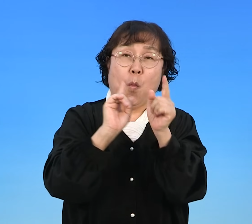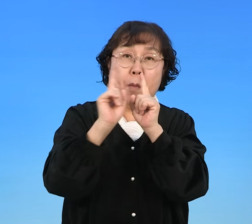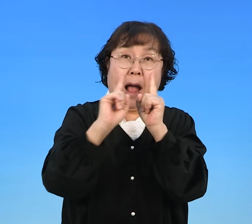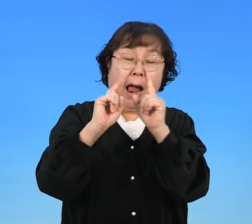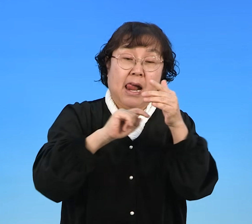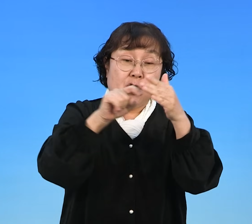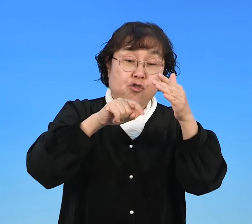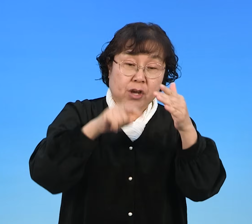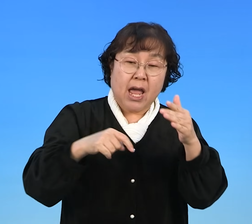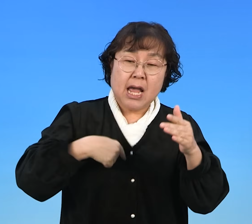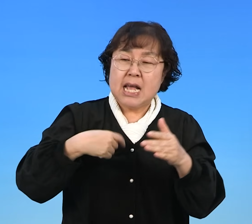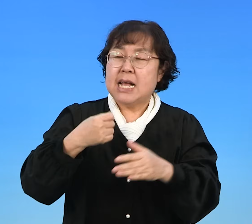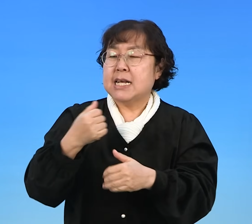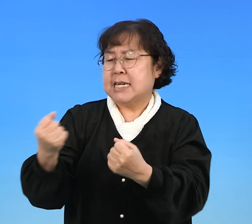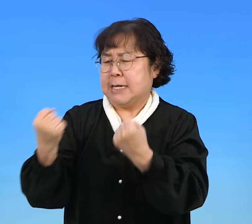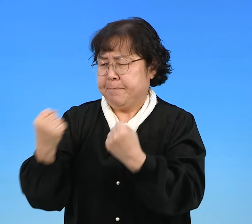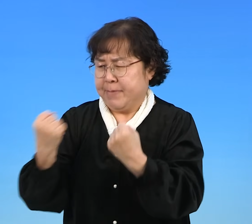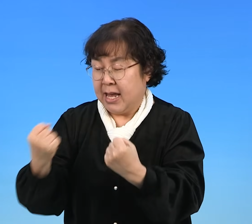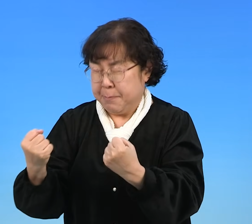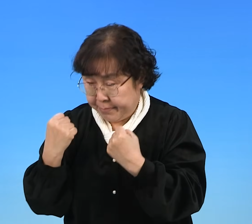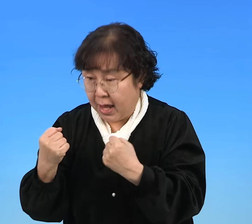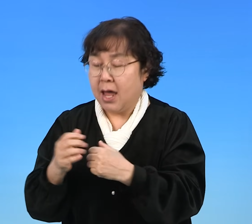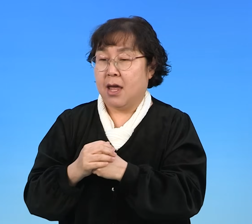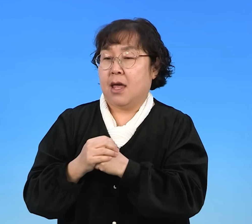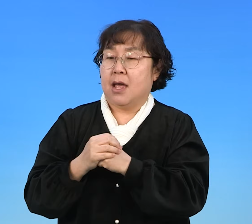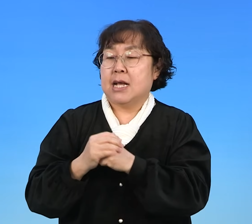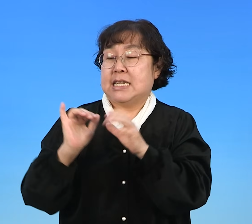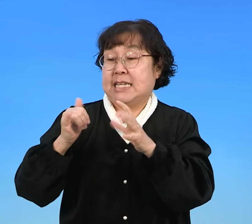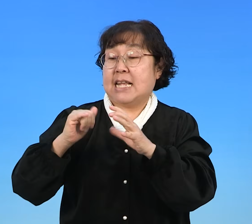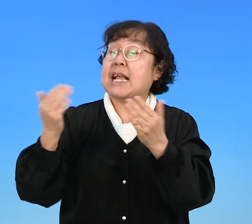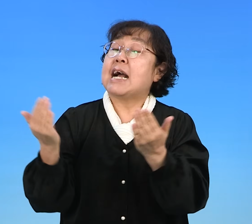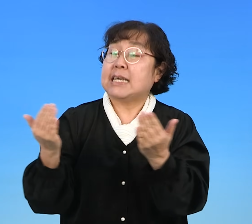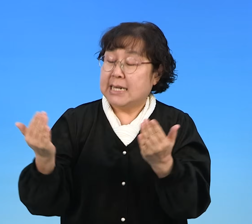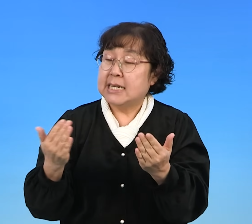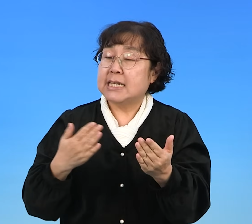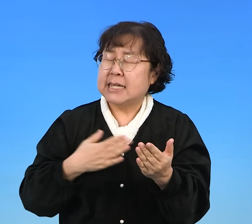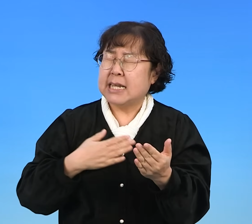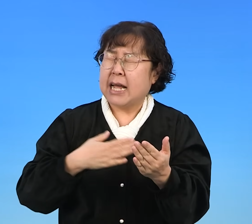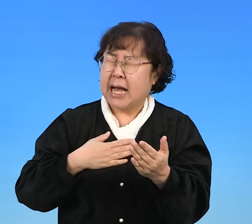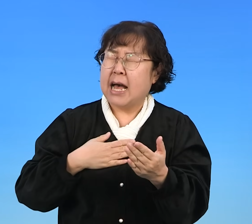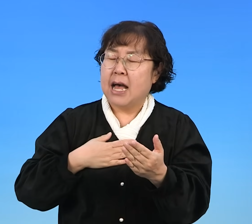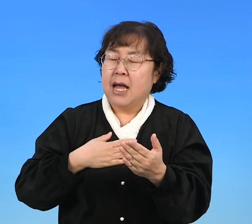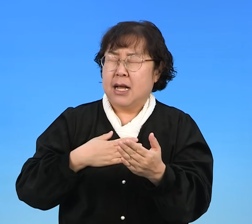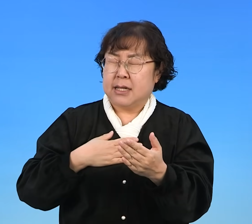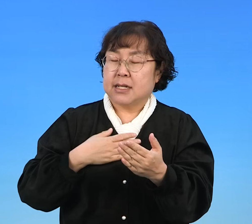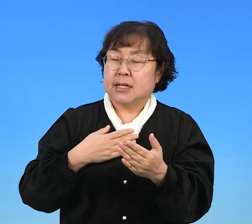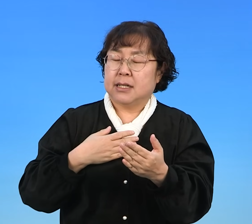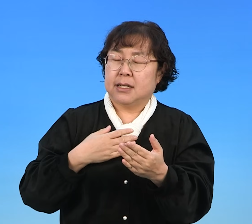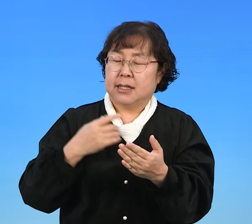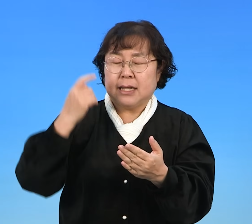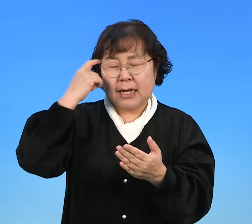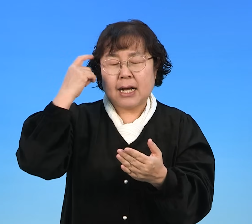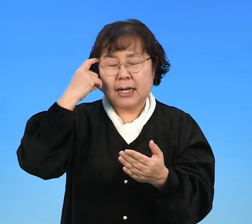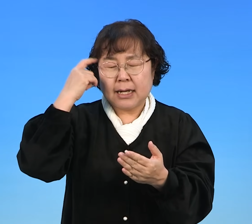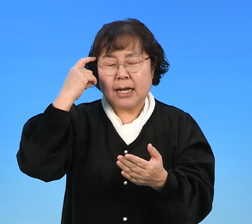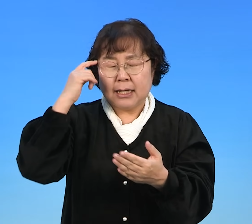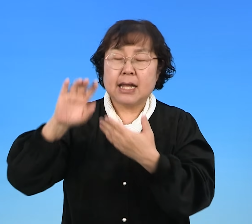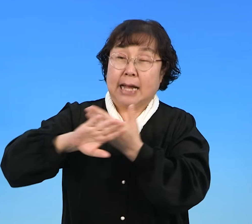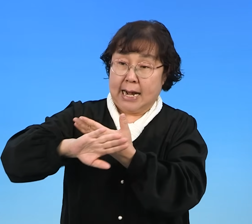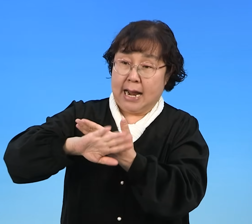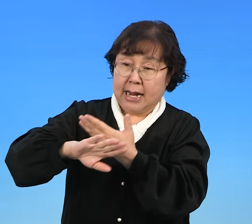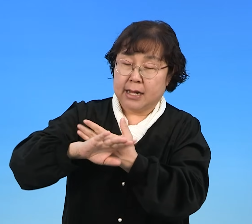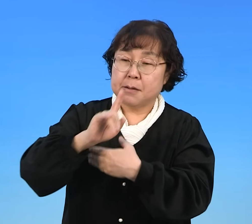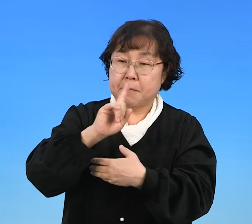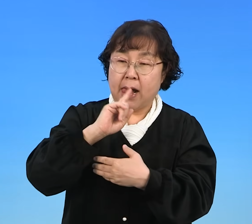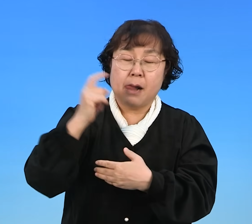그 세상 만사 마음먹기 달렸다, 이런 어른들이 이야기가 종종 있었던 기억이 있습니다.